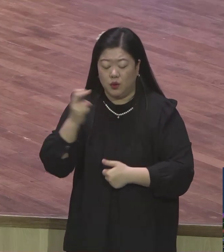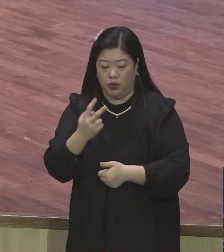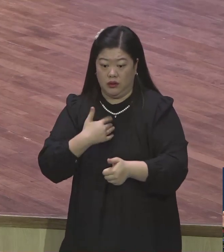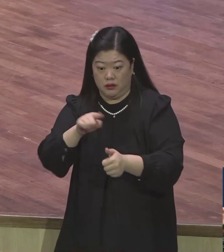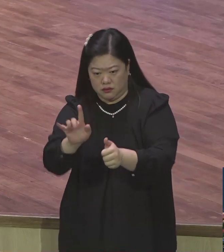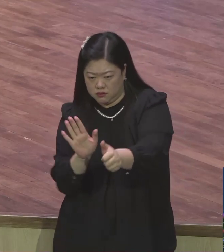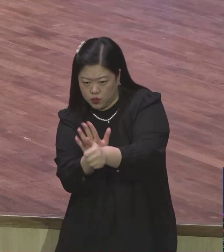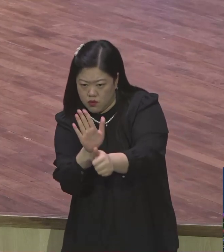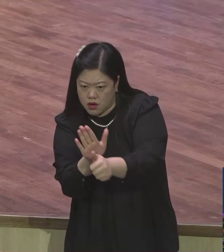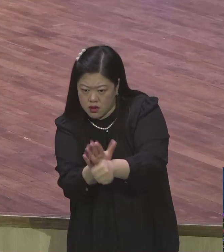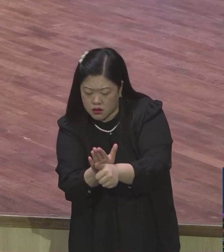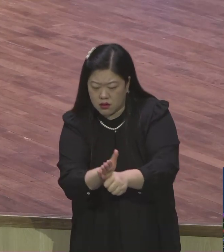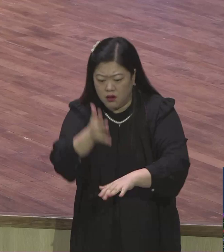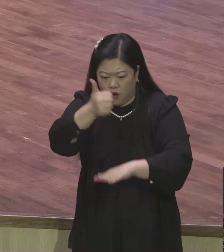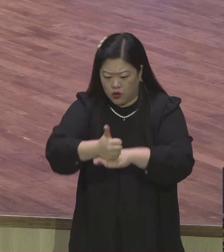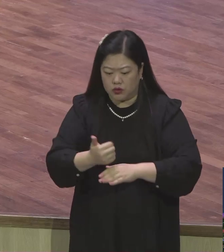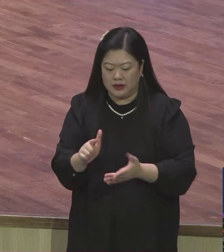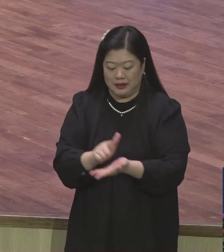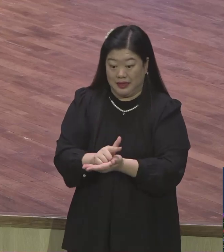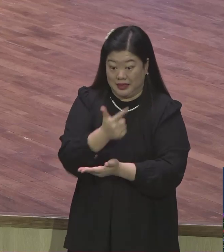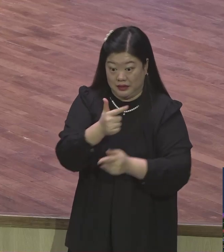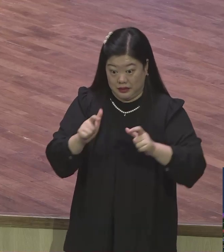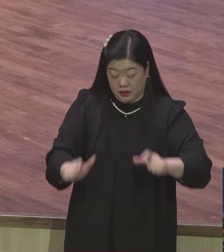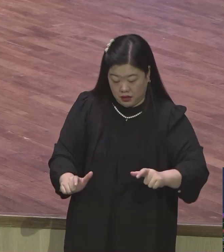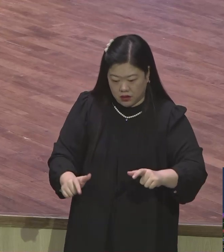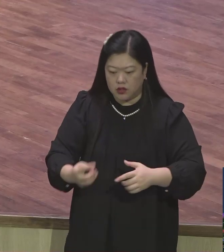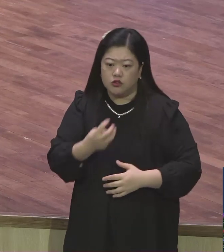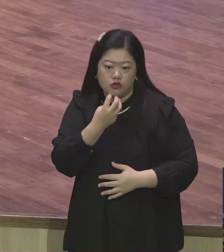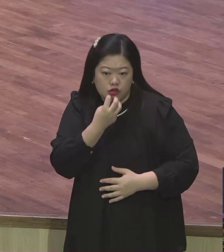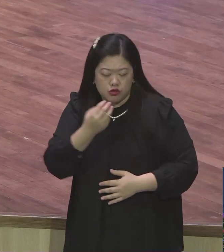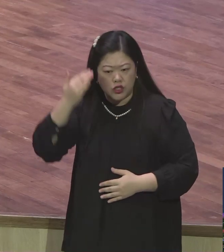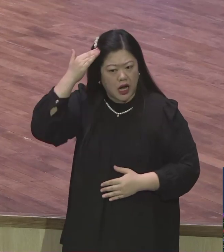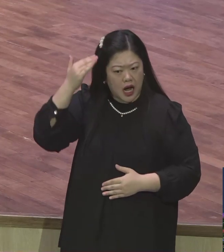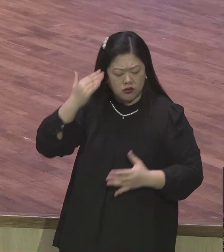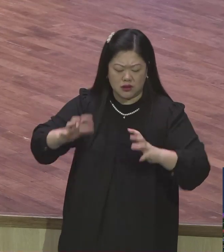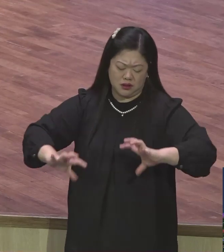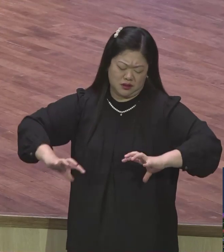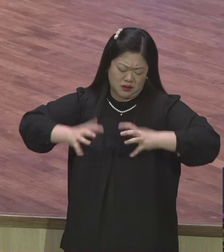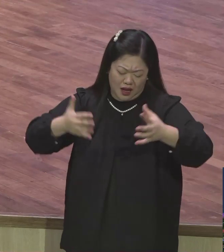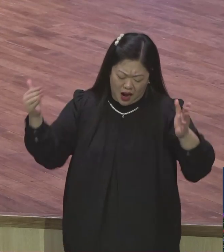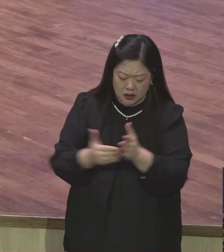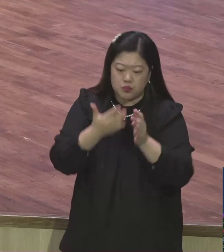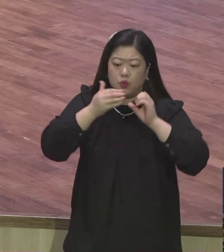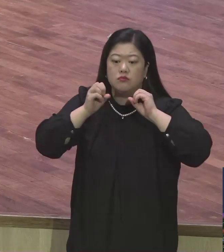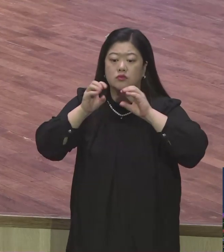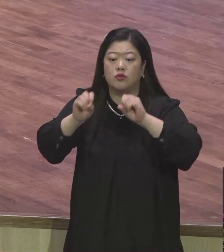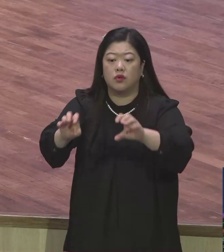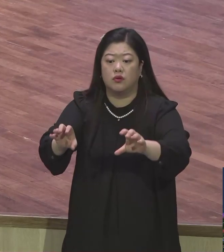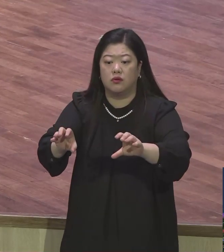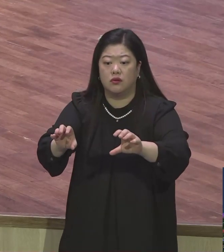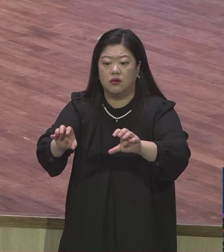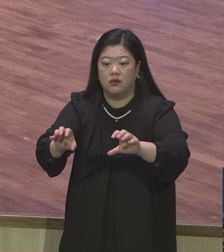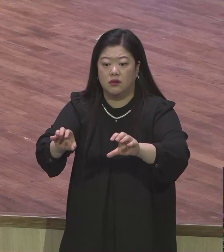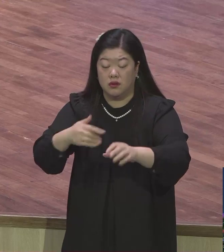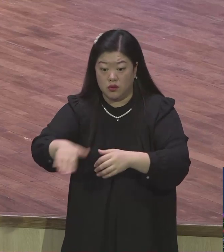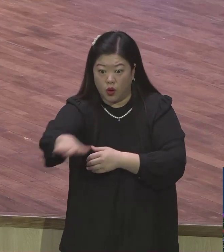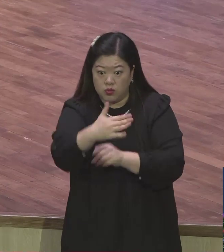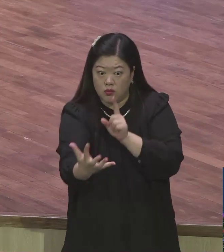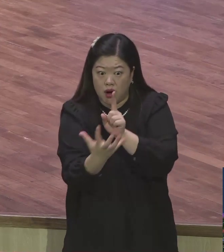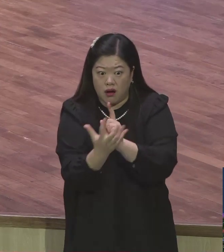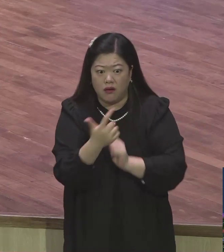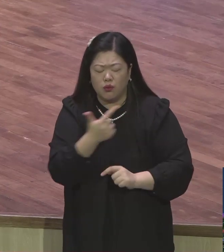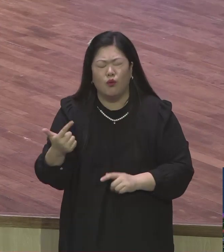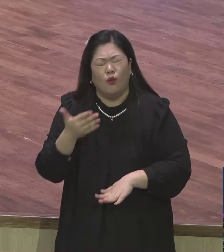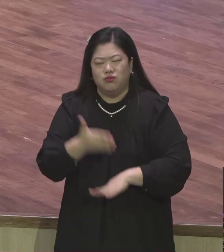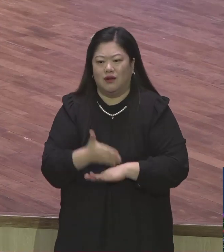민족, 세계복음화라고 그렇게 저와 여러분을 만나게 주셨는데 이 일이 너무 감사하고 우리 영계